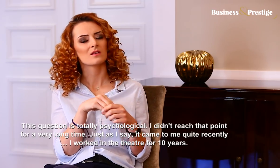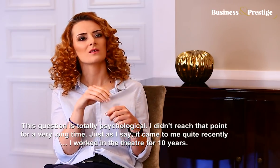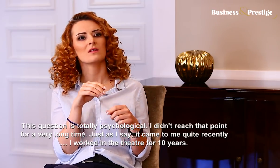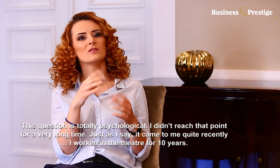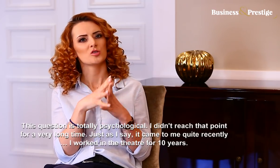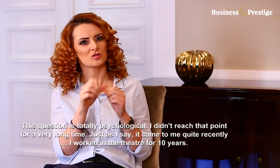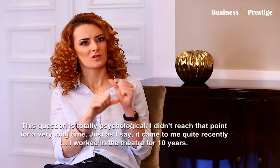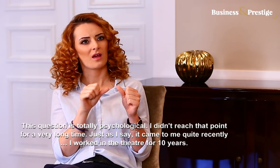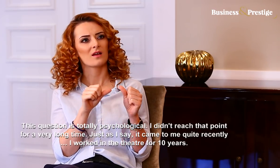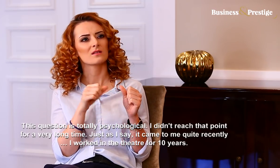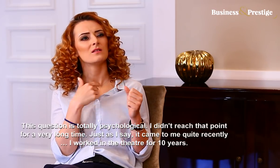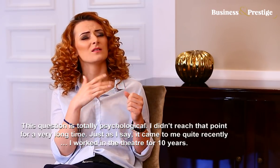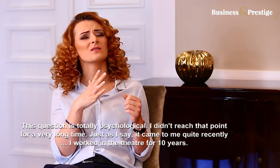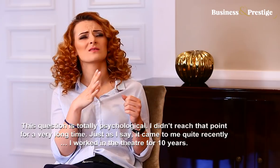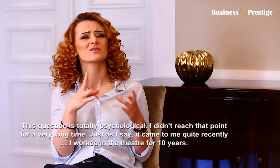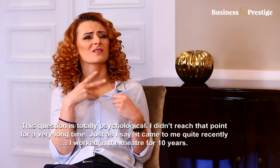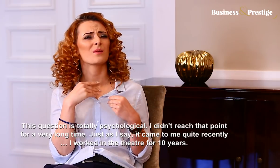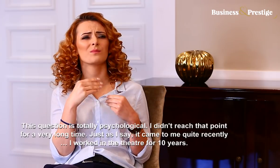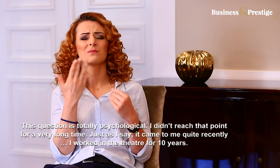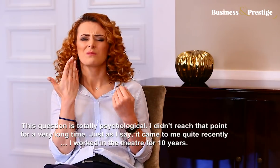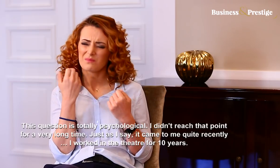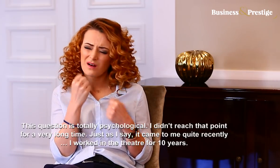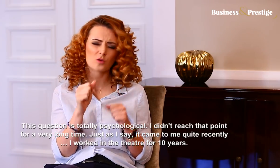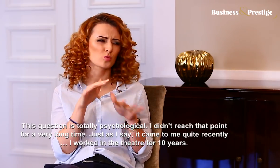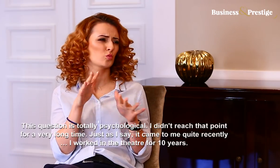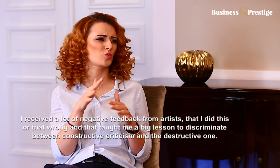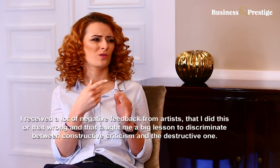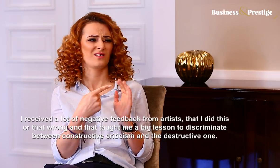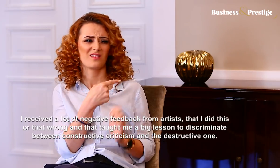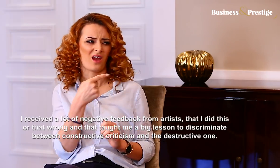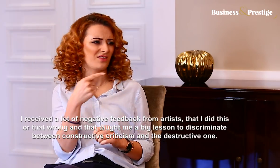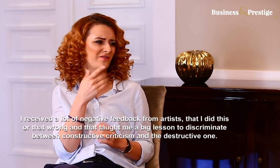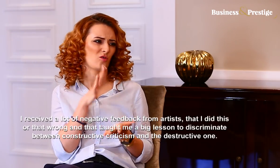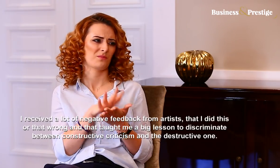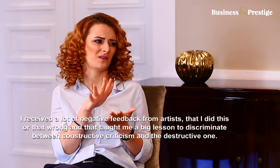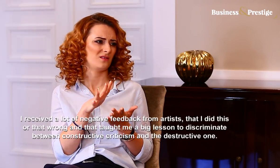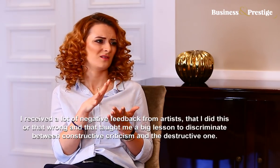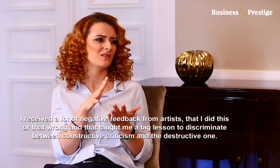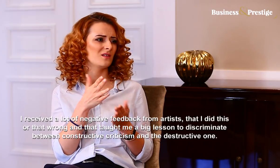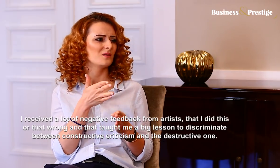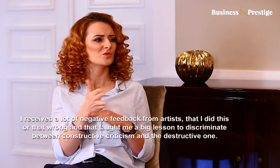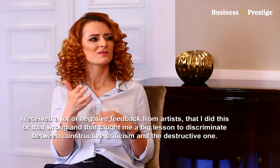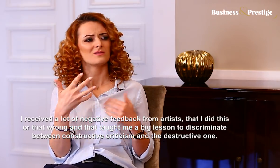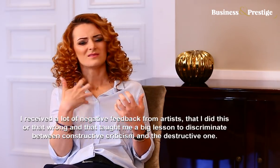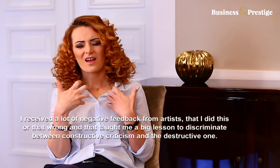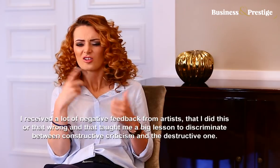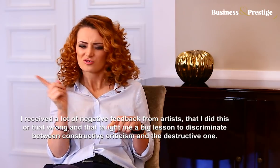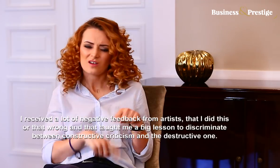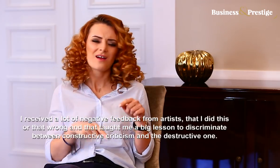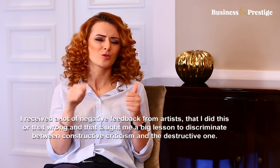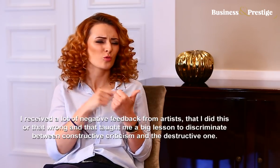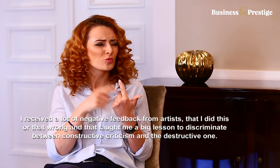pracowałam w teatrze przez 10 lat. Dostałem bardzo, bardzo negatywnych opinii